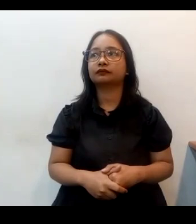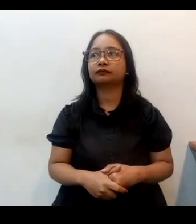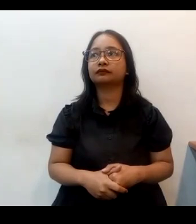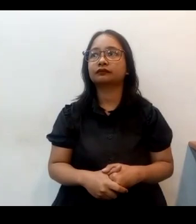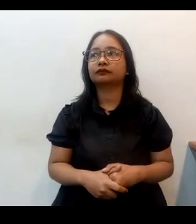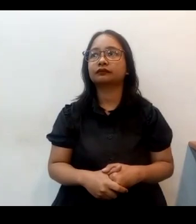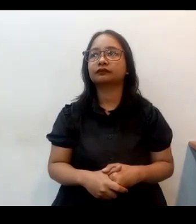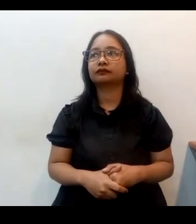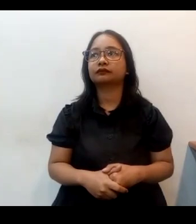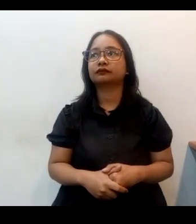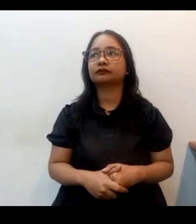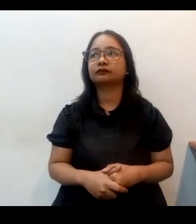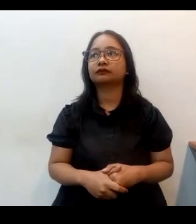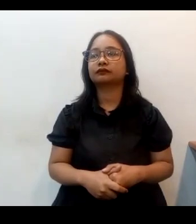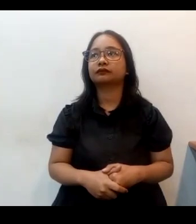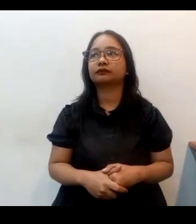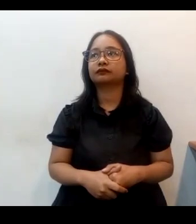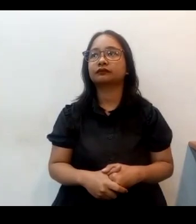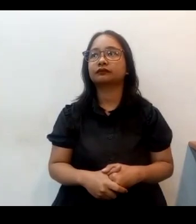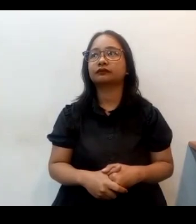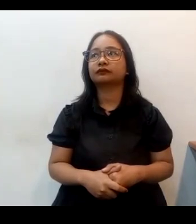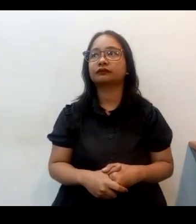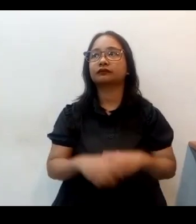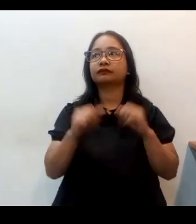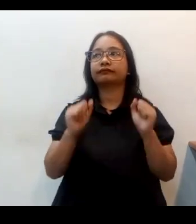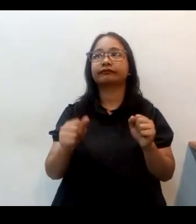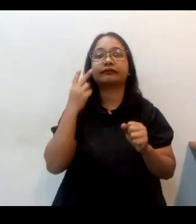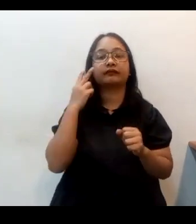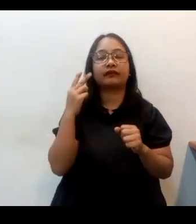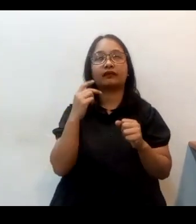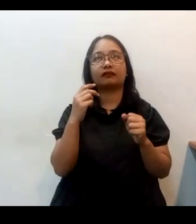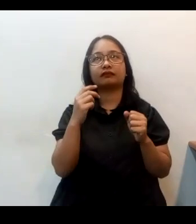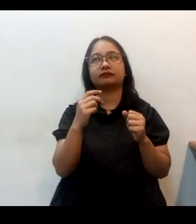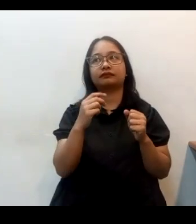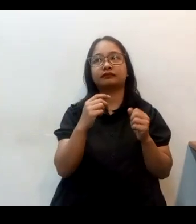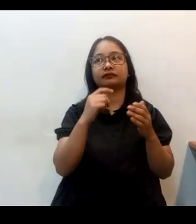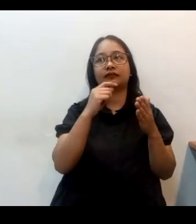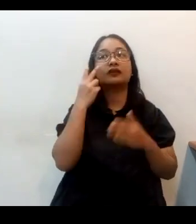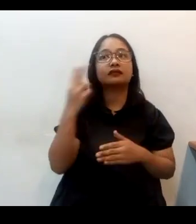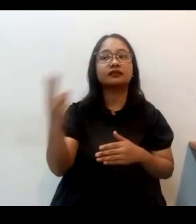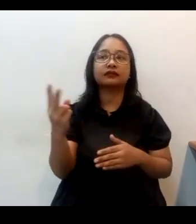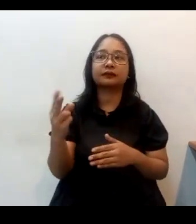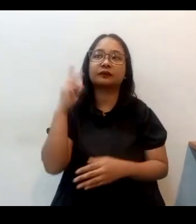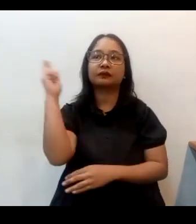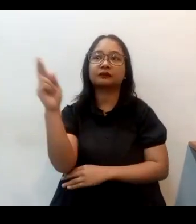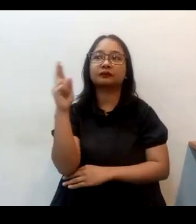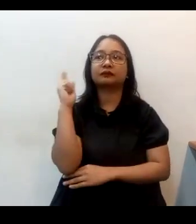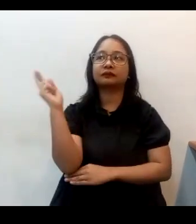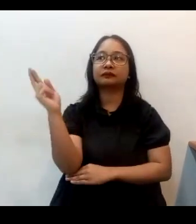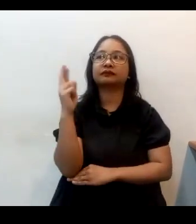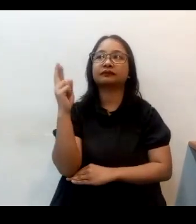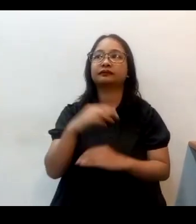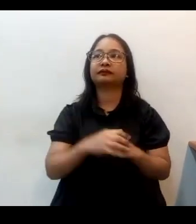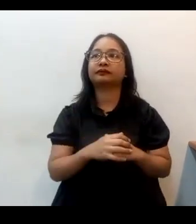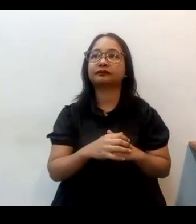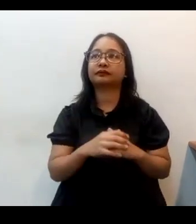naglalakad. When I check the Robinson Galleria, so 40 meter. Nung masuri ko po, yung Robinson Galleria ay 40 meter.